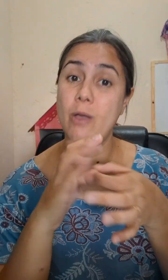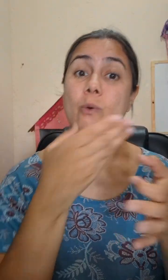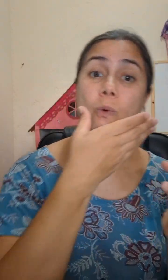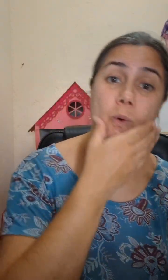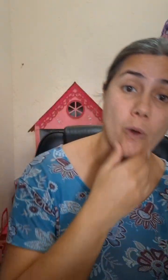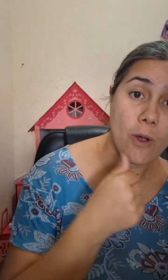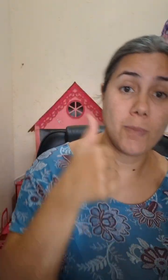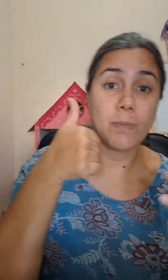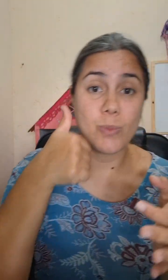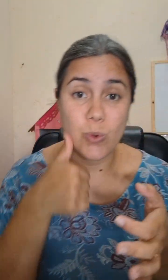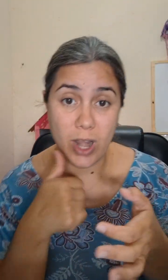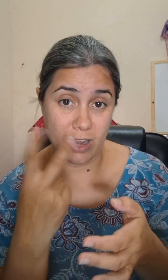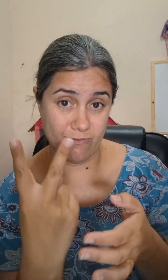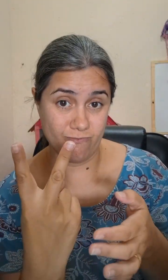divinos.